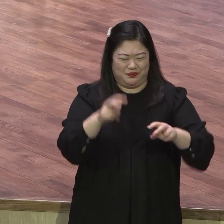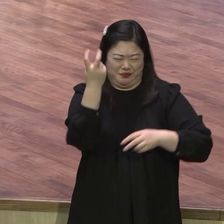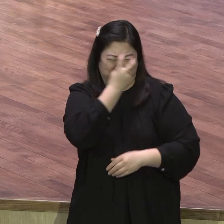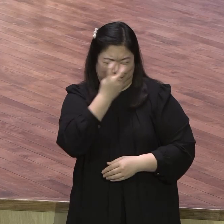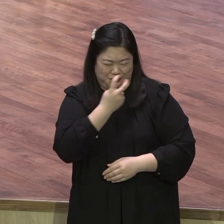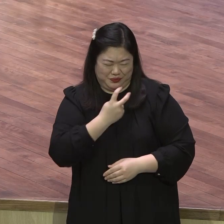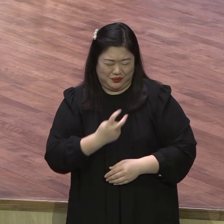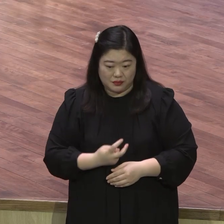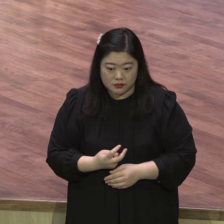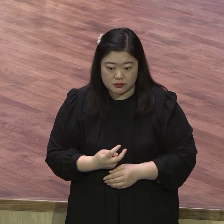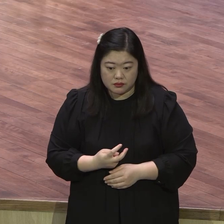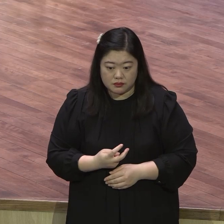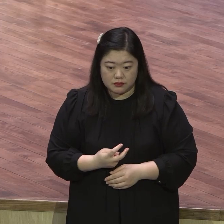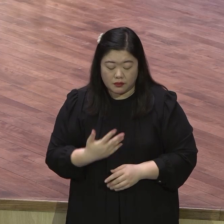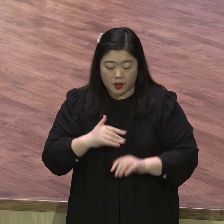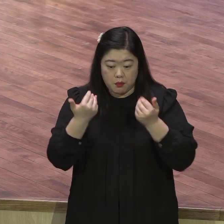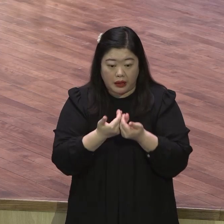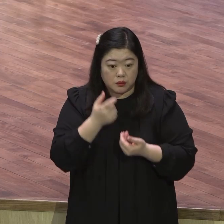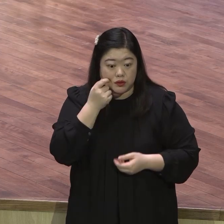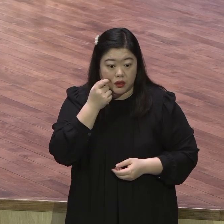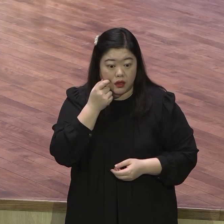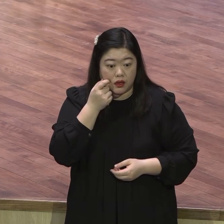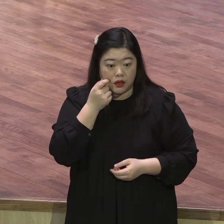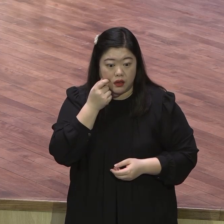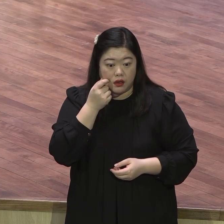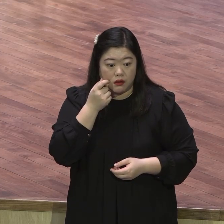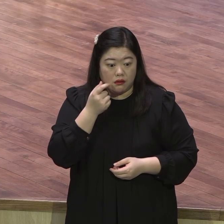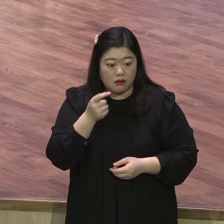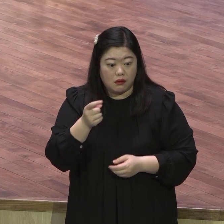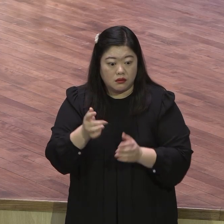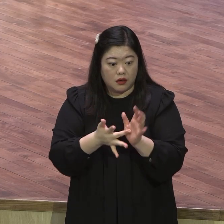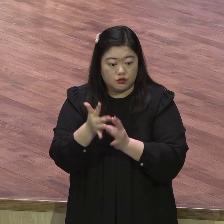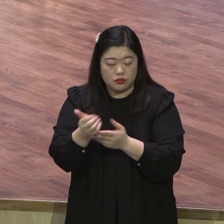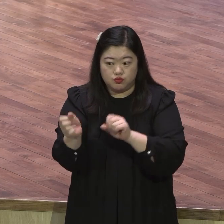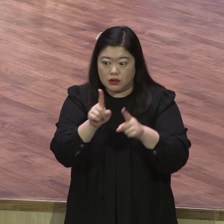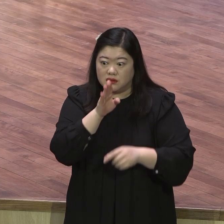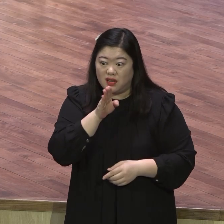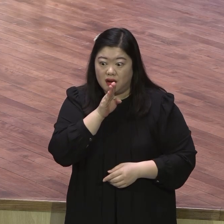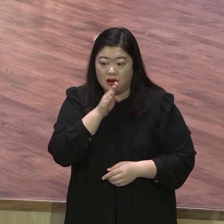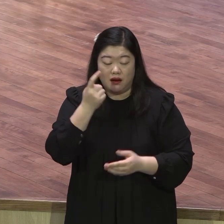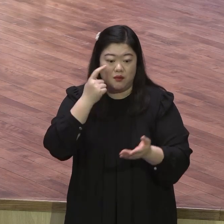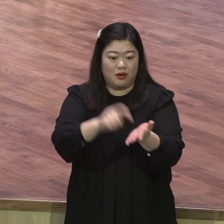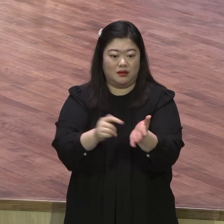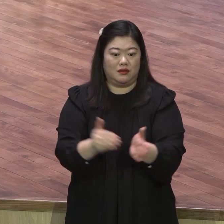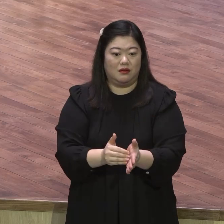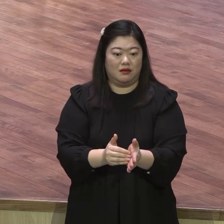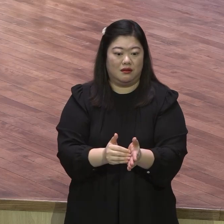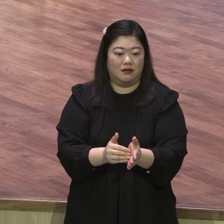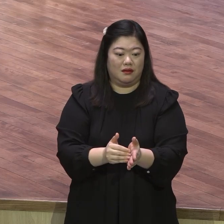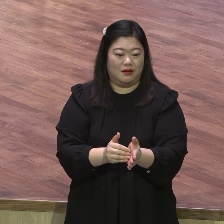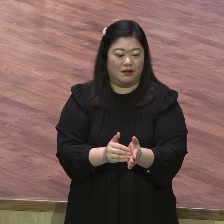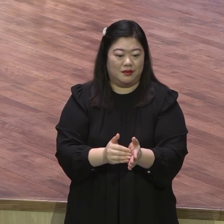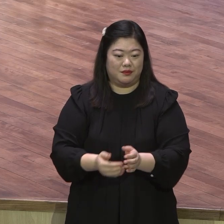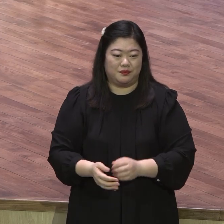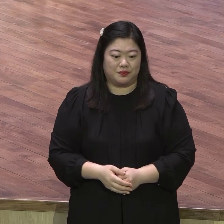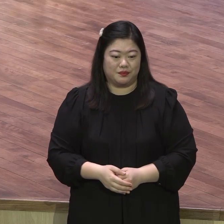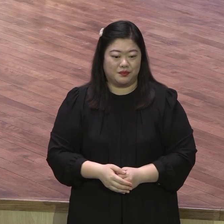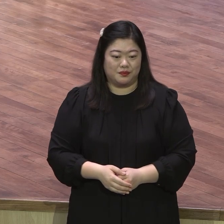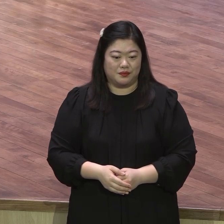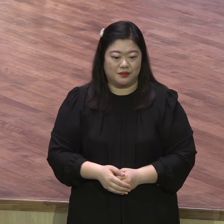이 책을 썼던 모리선이 부활에 대해서 이런 유명한 말이었습니다. 그리스도를